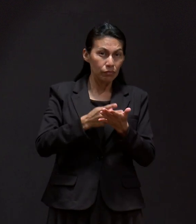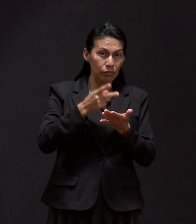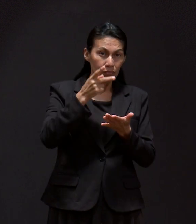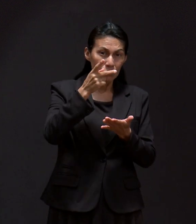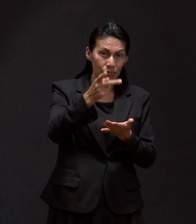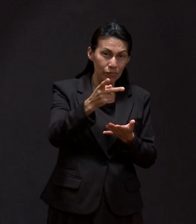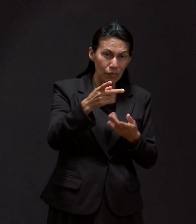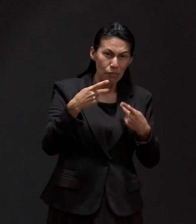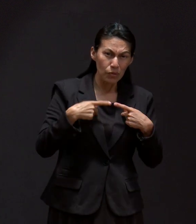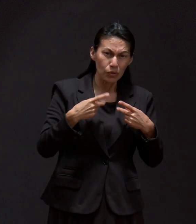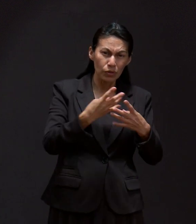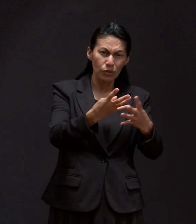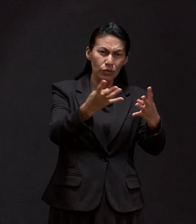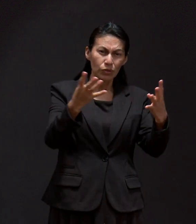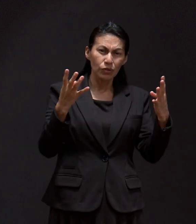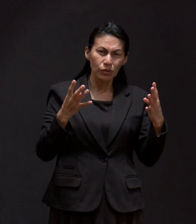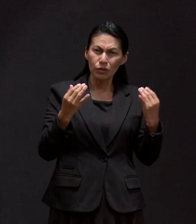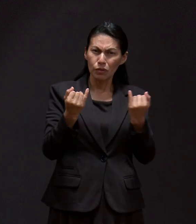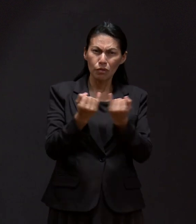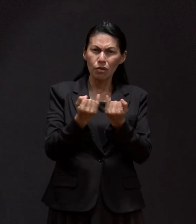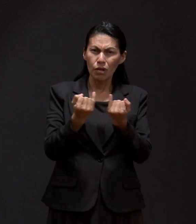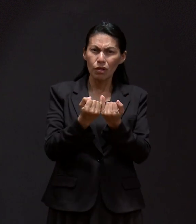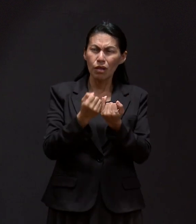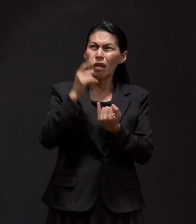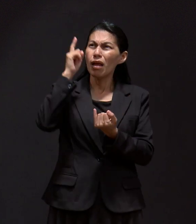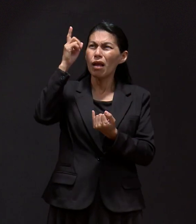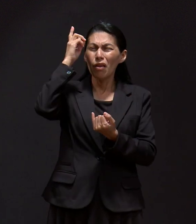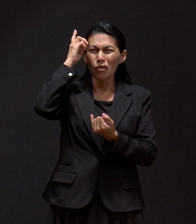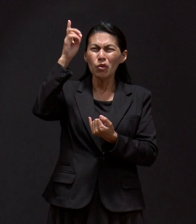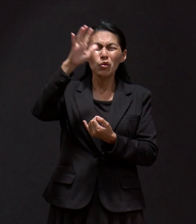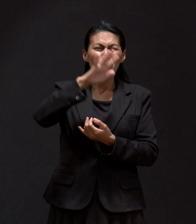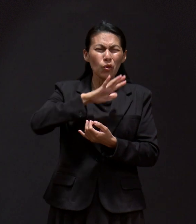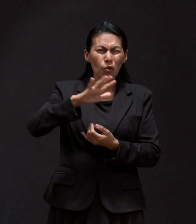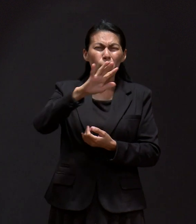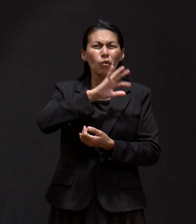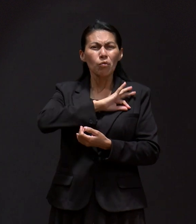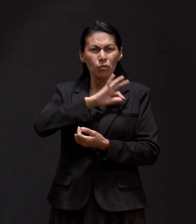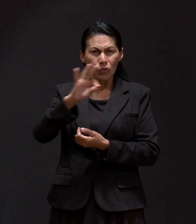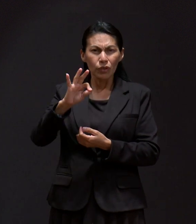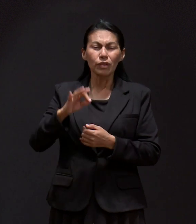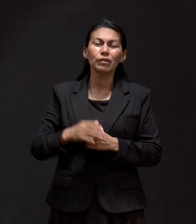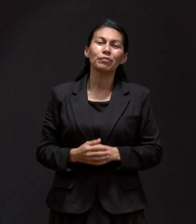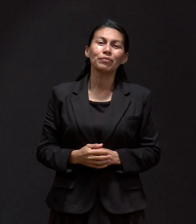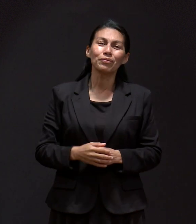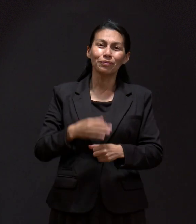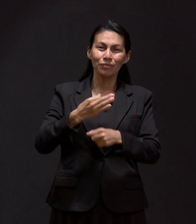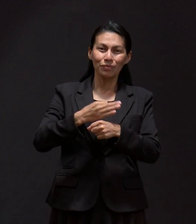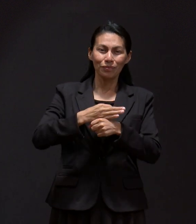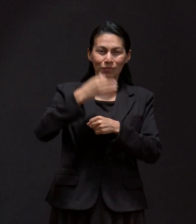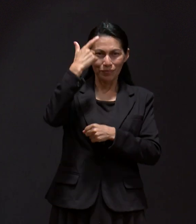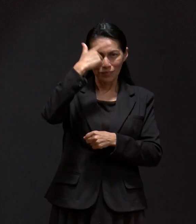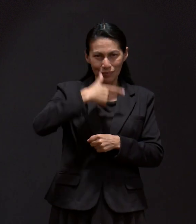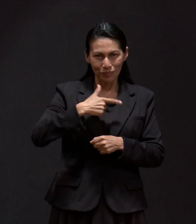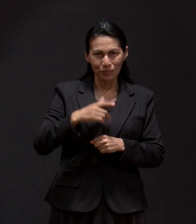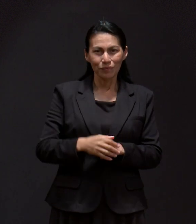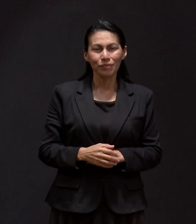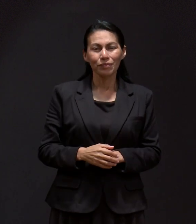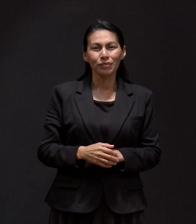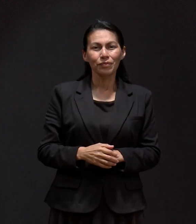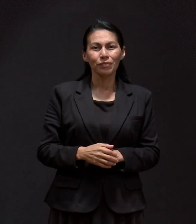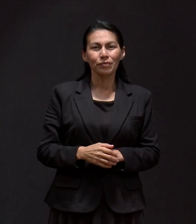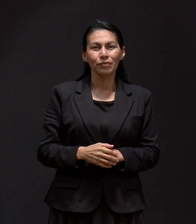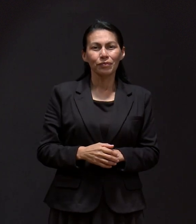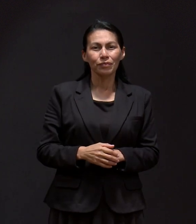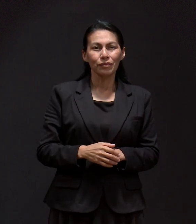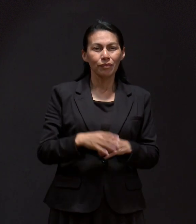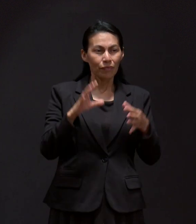nos va a recompensar en público porque él es el dios de lo imposible esta noche